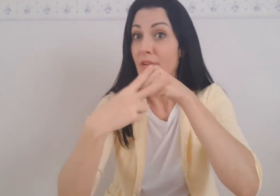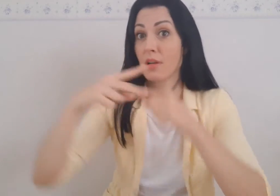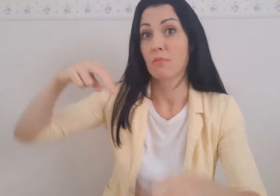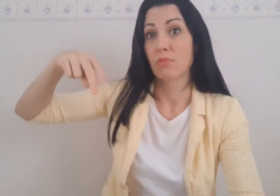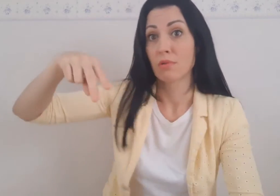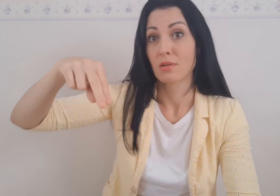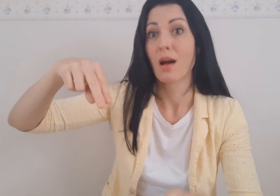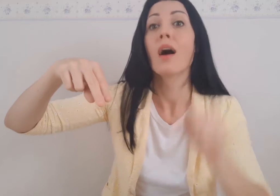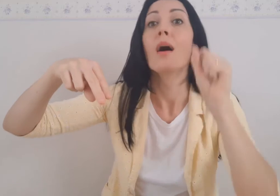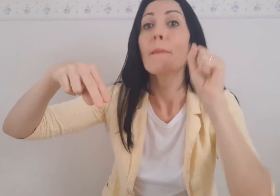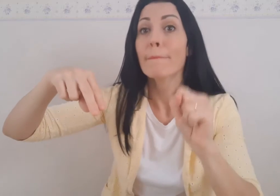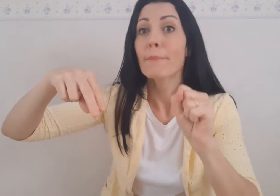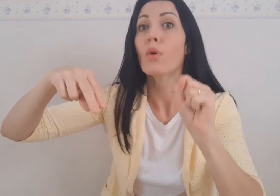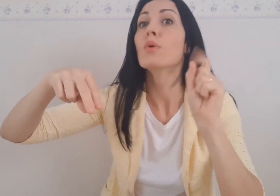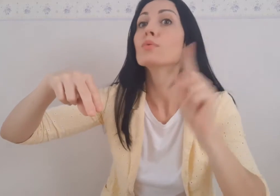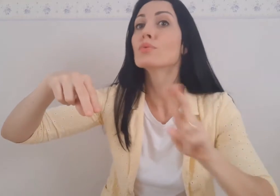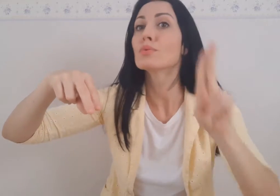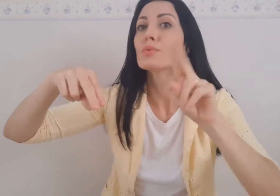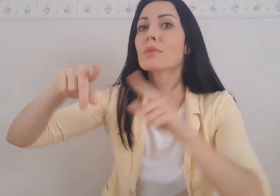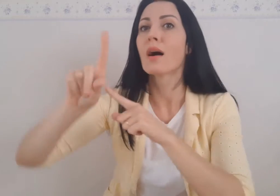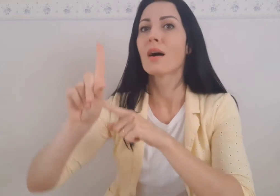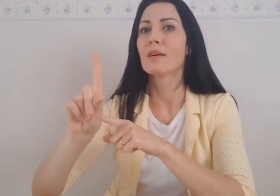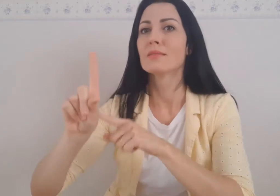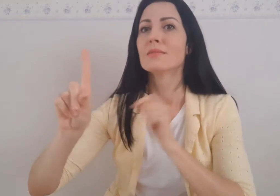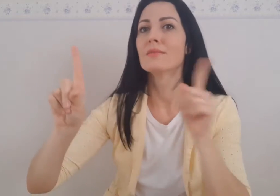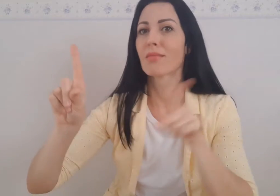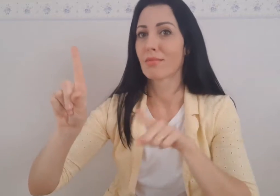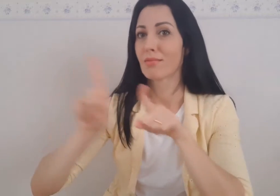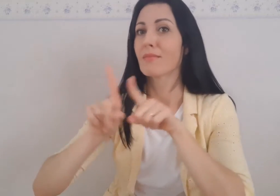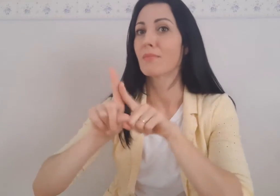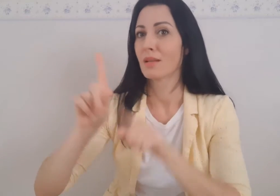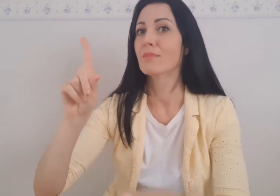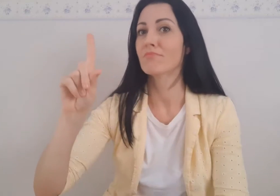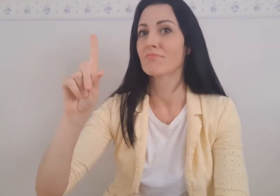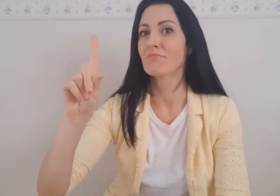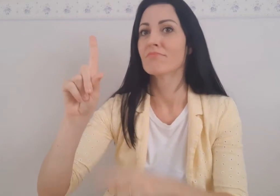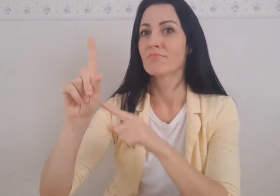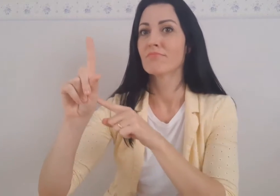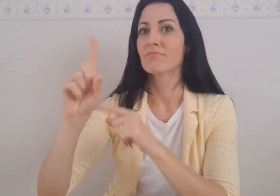Esse verbo andar eu posso usar assim também.